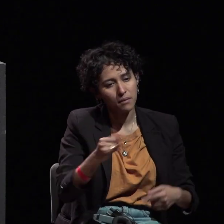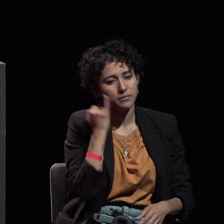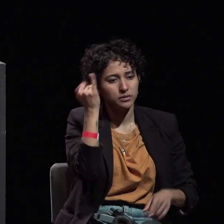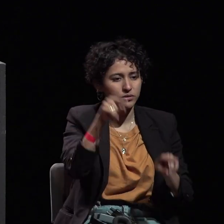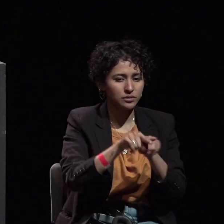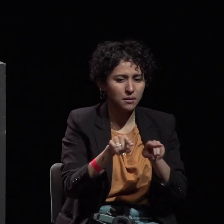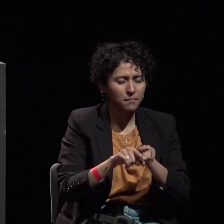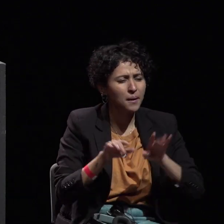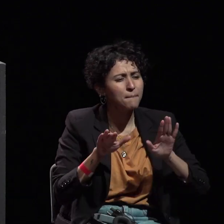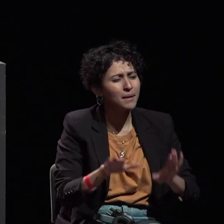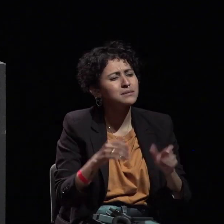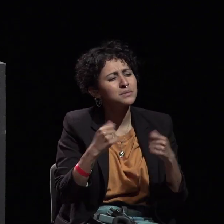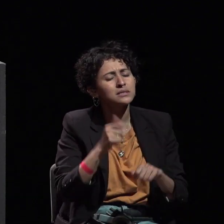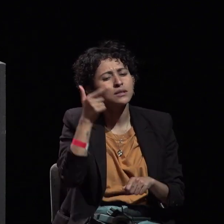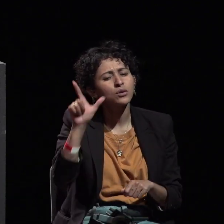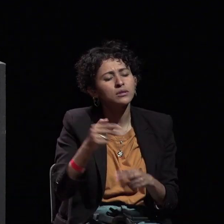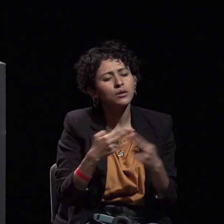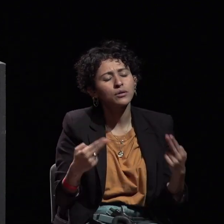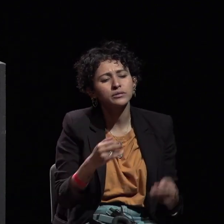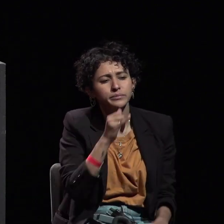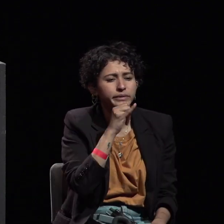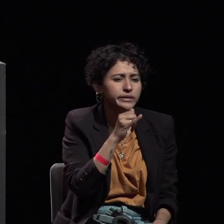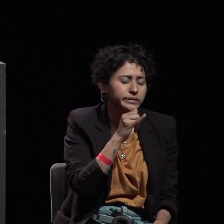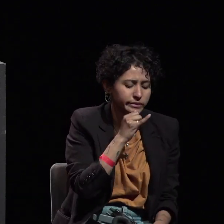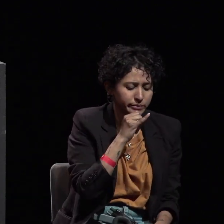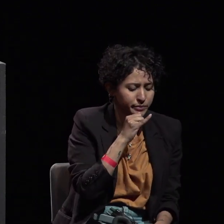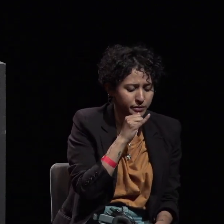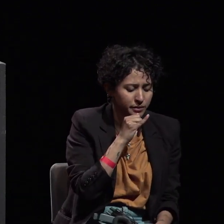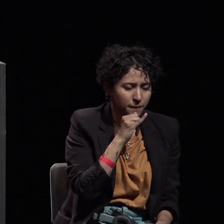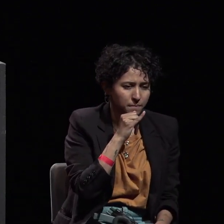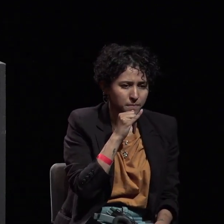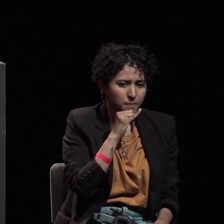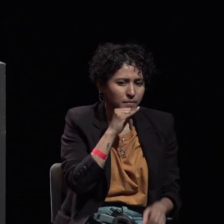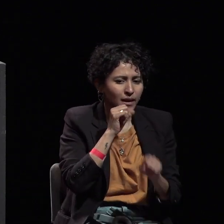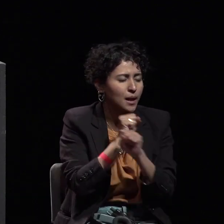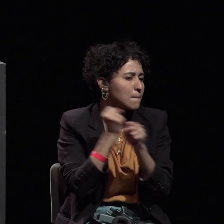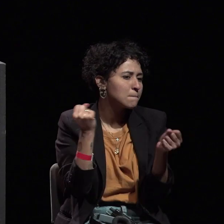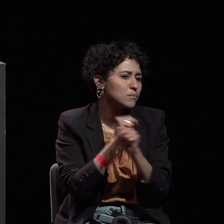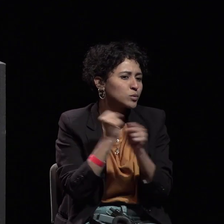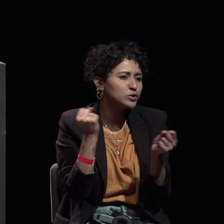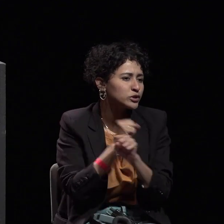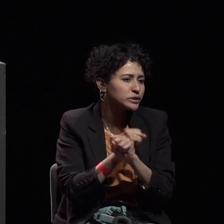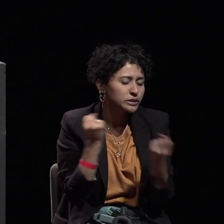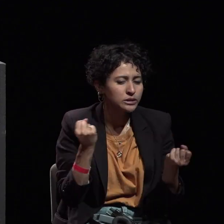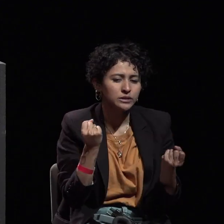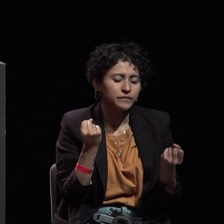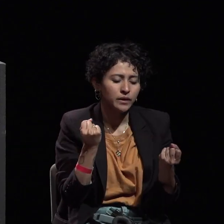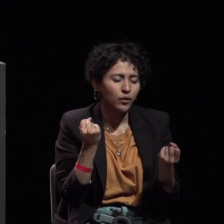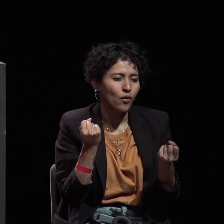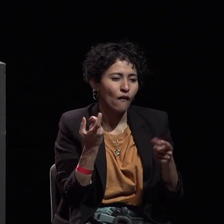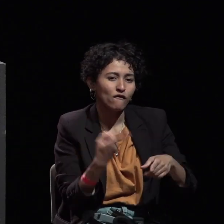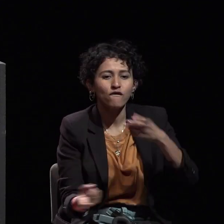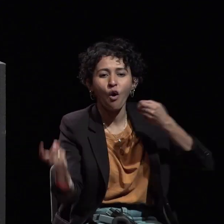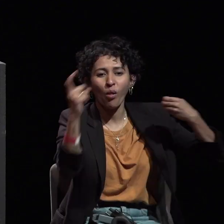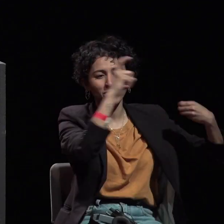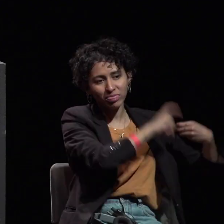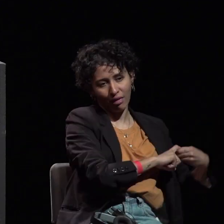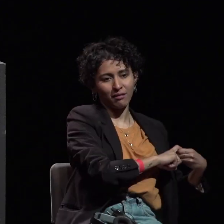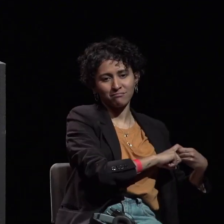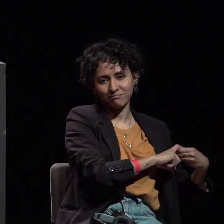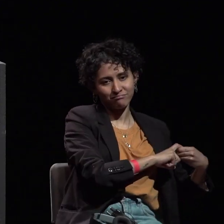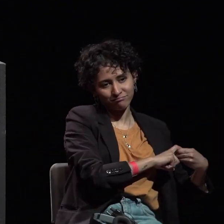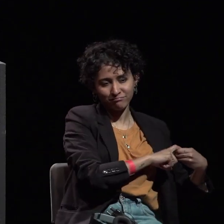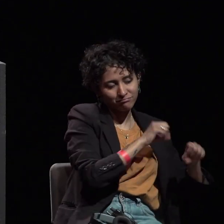esclarecimento suplementar. Em determinados casos, não seria de qualquer forma possível recuperar ou restaurar vínculos originais, né? Por um lado,